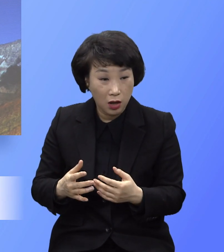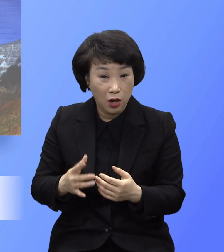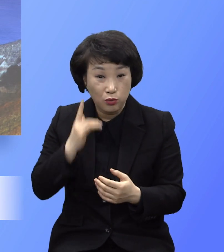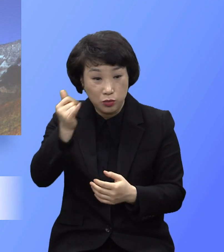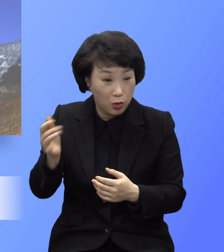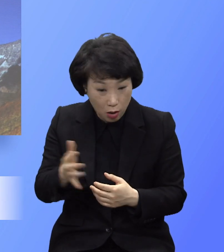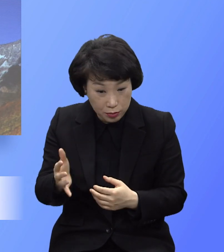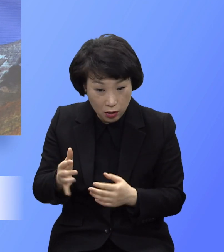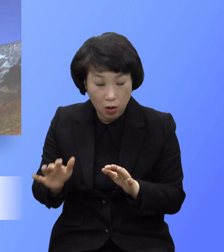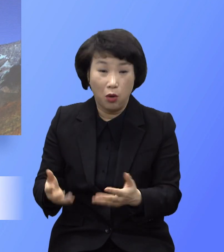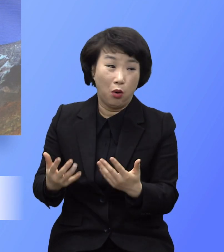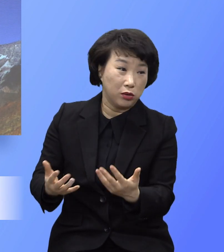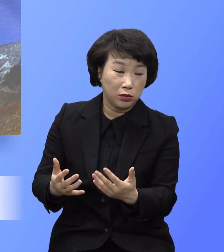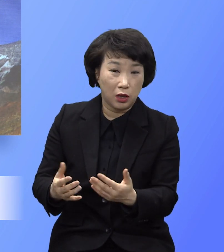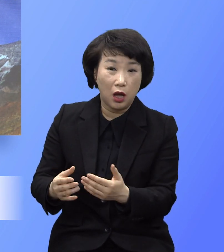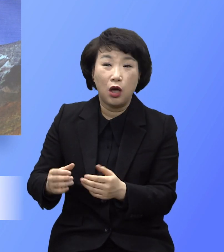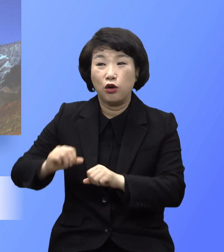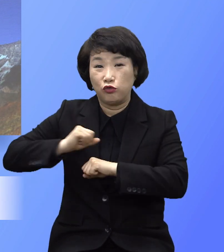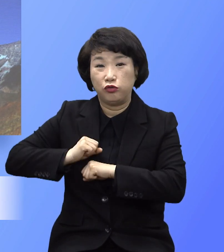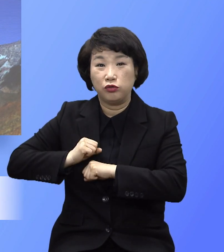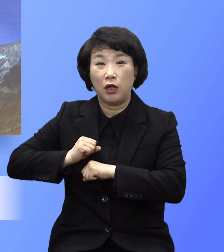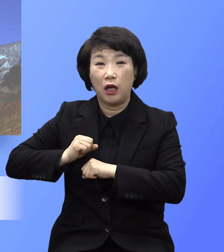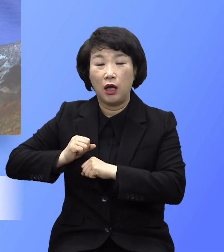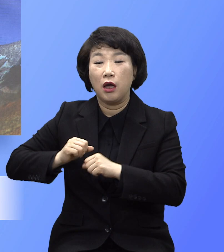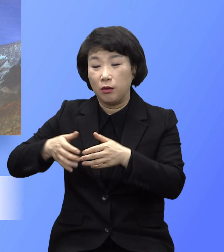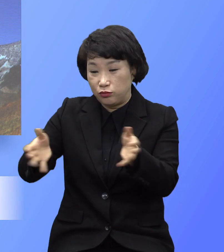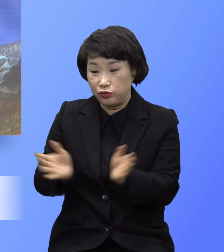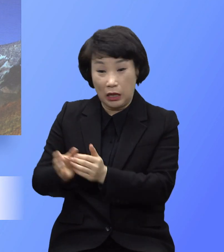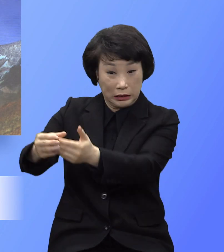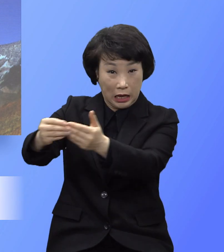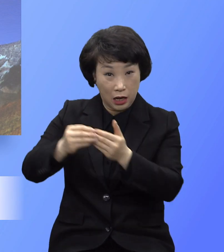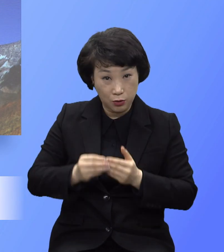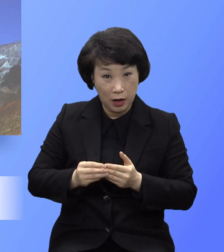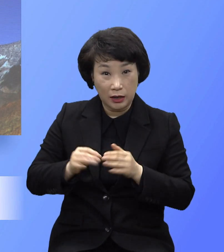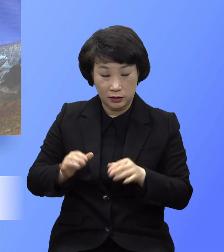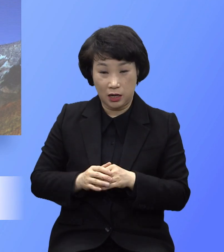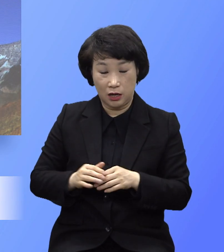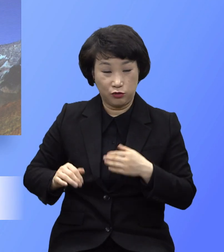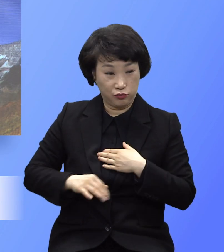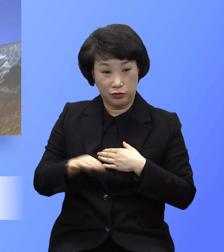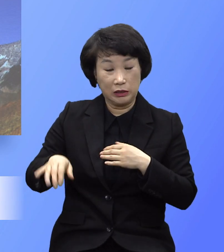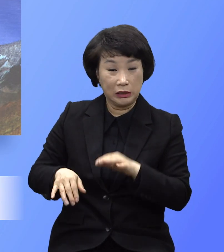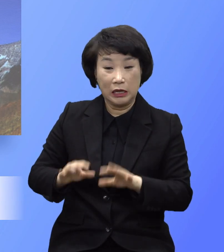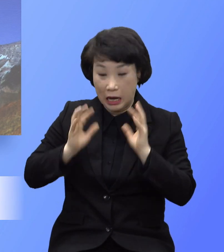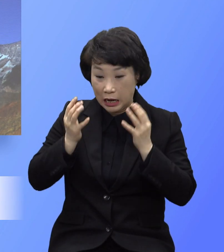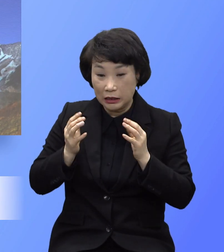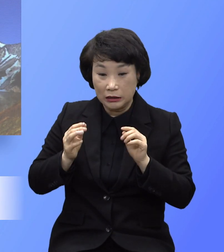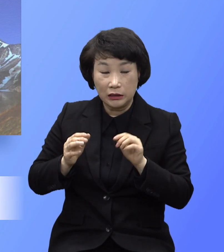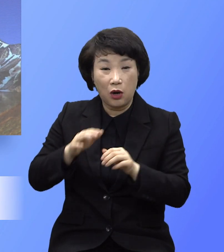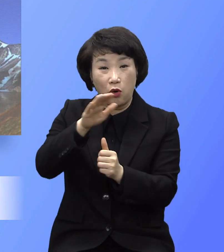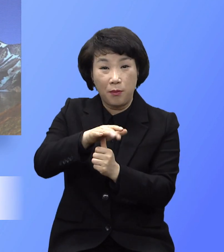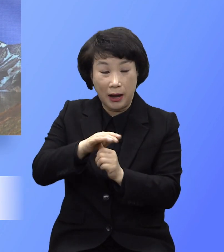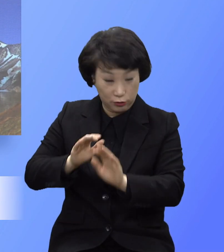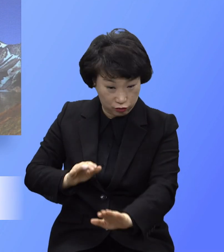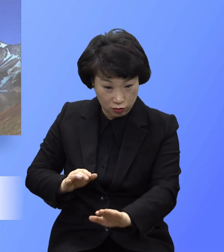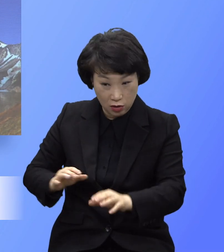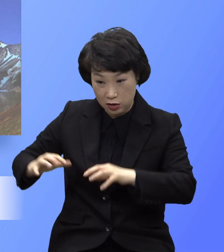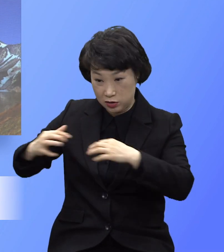부대로 데려왔다는 거예요, 걔를. 그래서 부대에다 놓고 전투하러 나가고 있는데